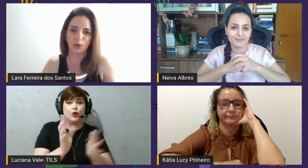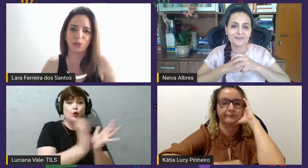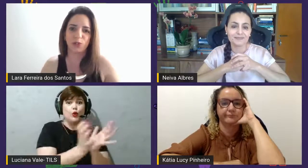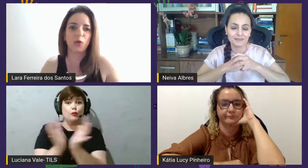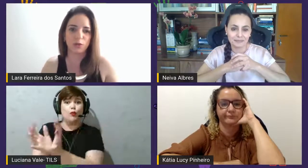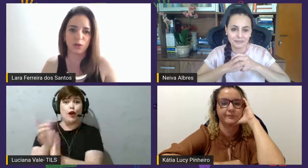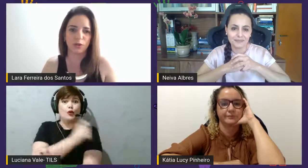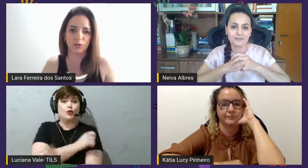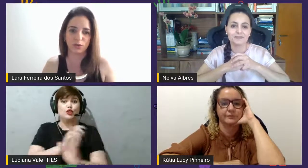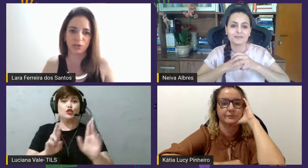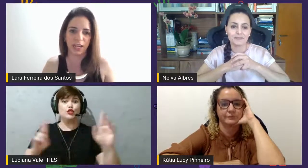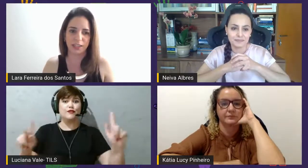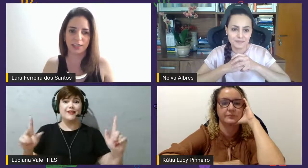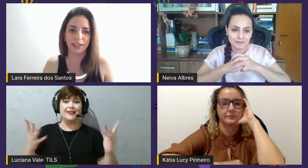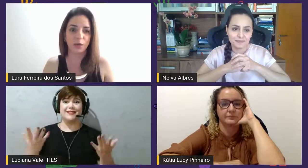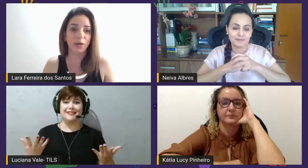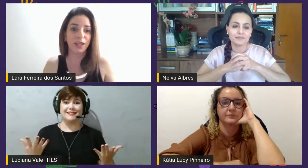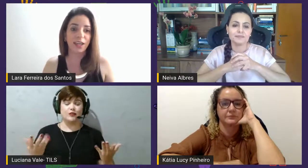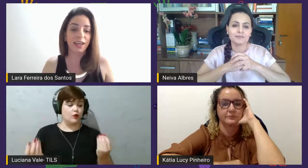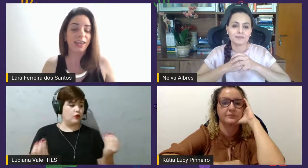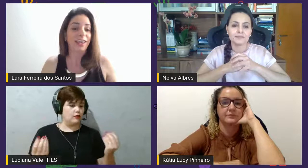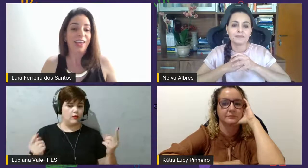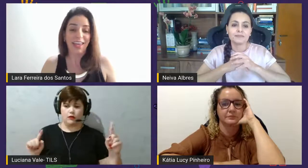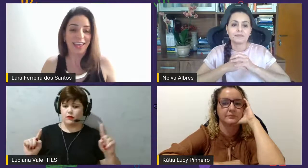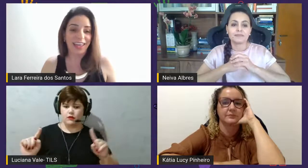alunos, 2 grupos de alunos diferentes. Então,